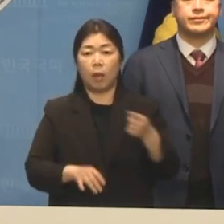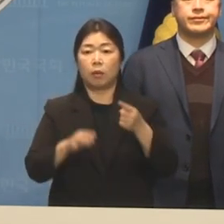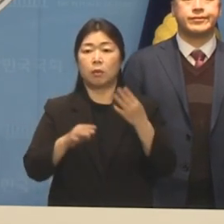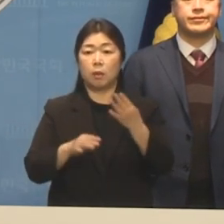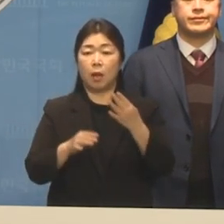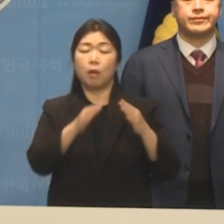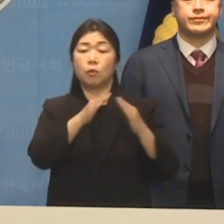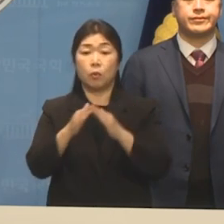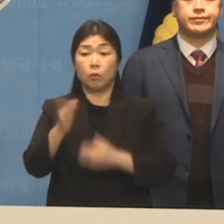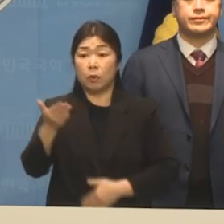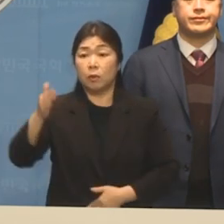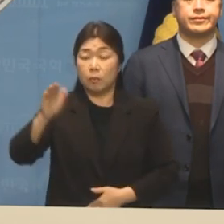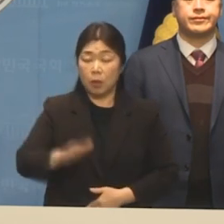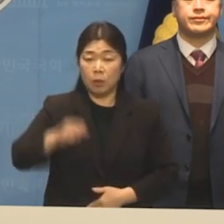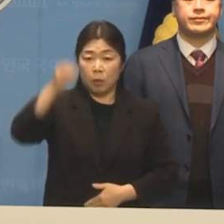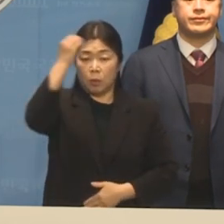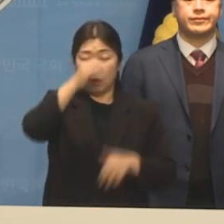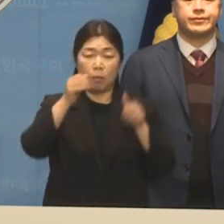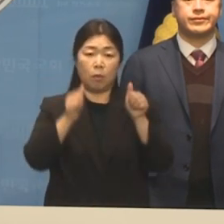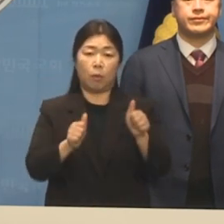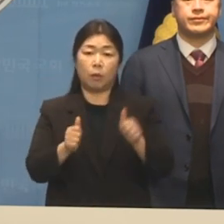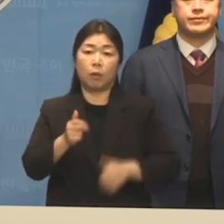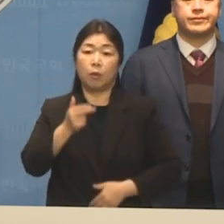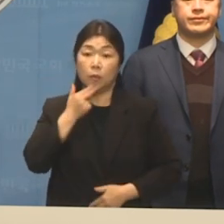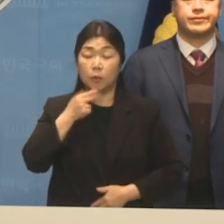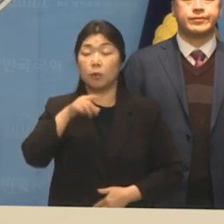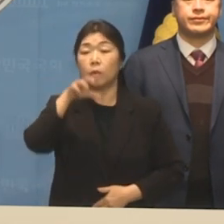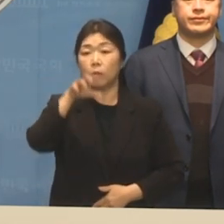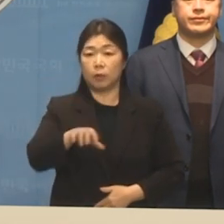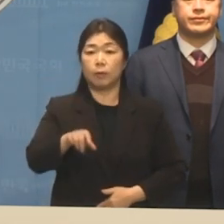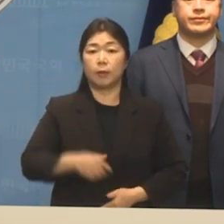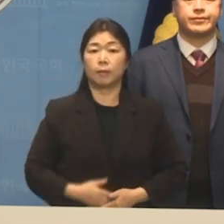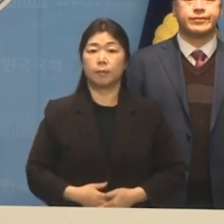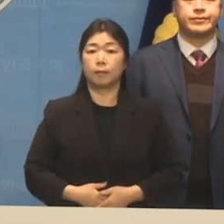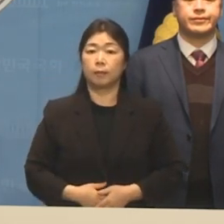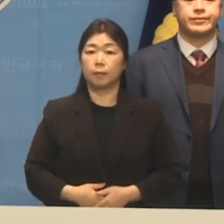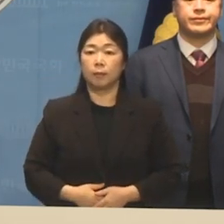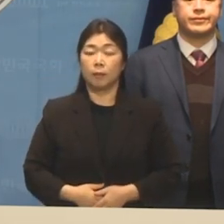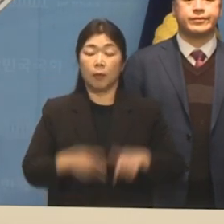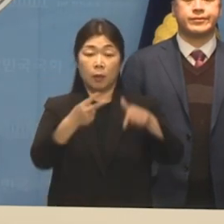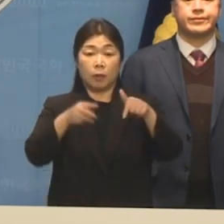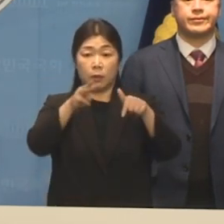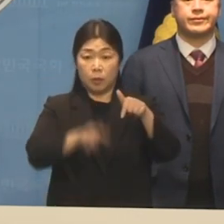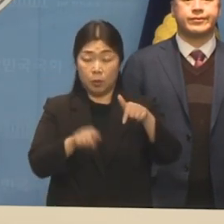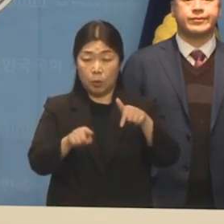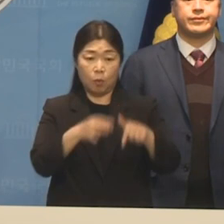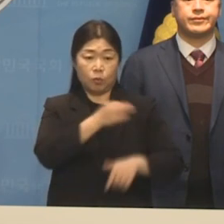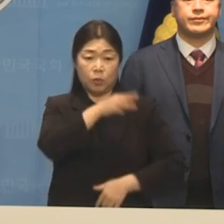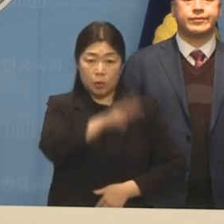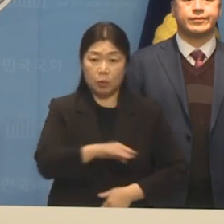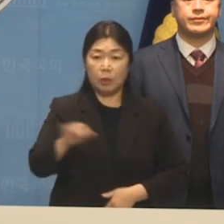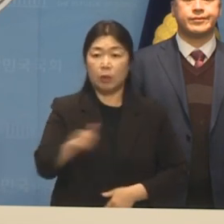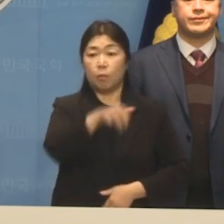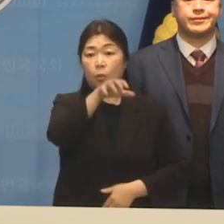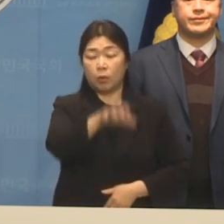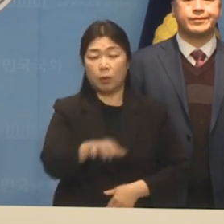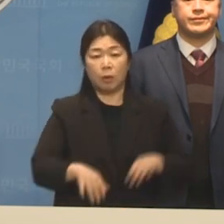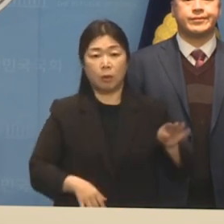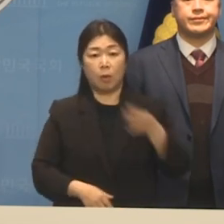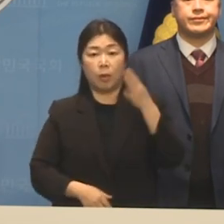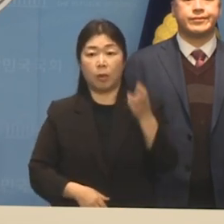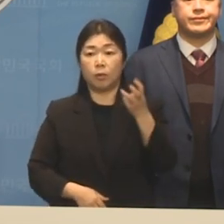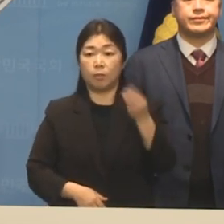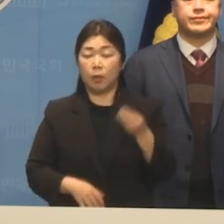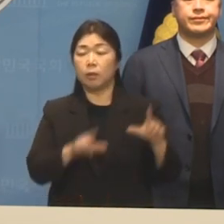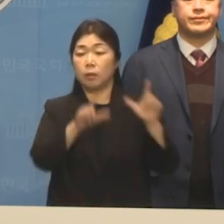도시이지만 고등법원이 없는 매우 비참한 실정이다 인천을 비롯한 부천 김포의 430만